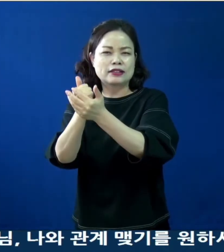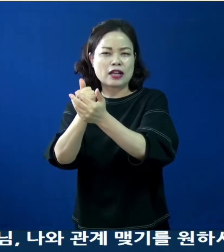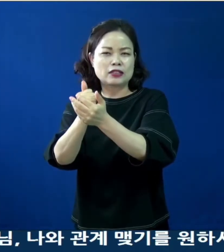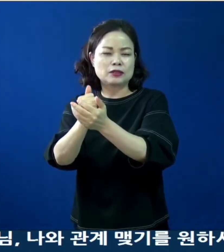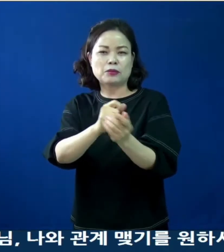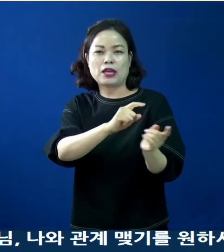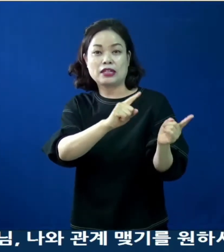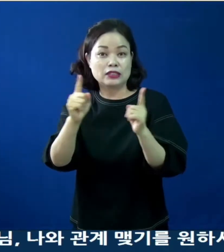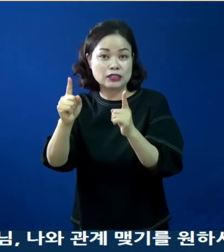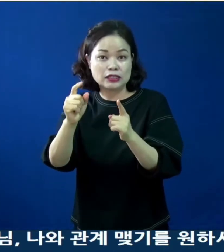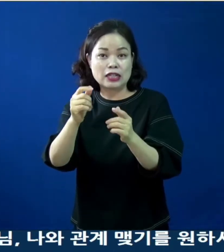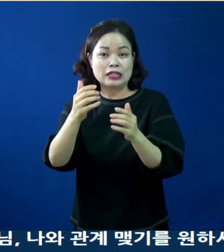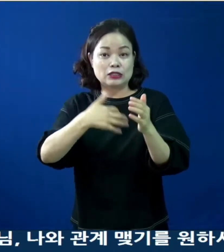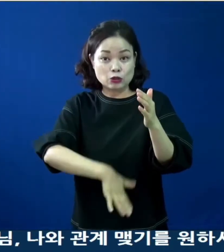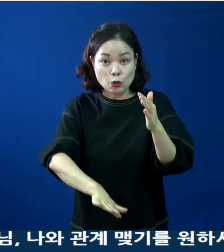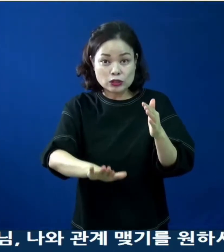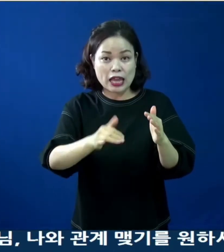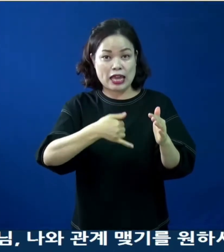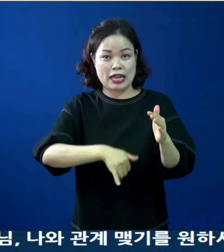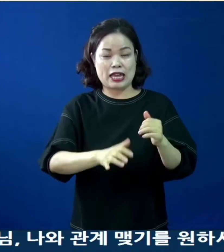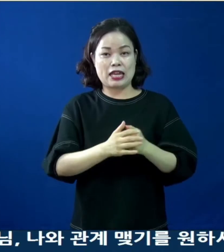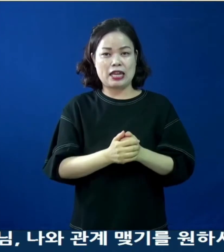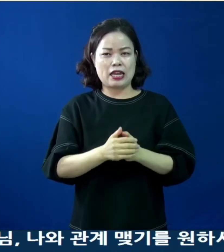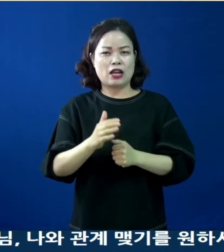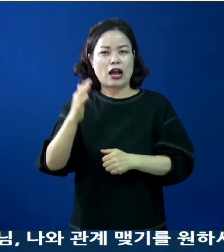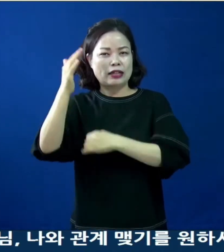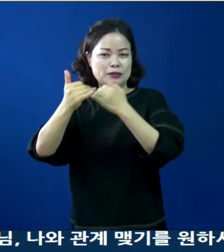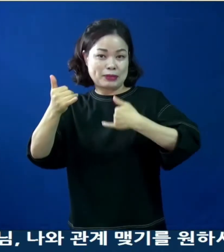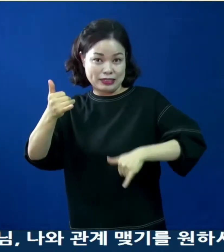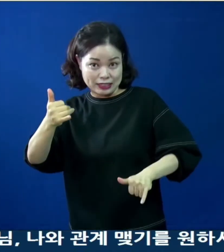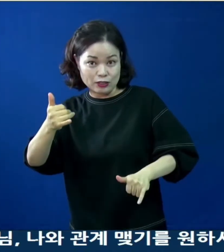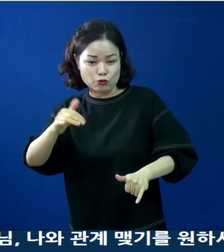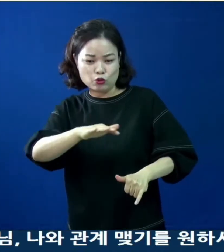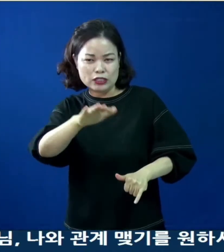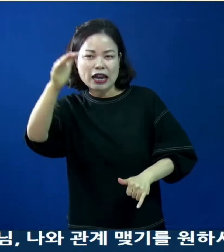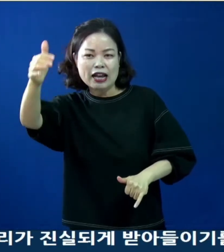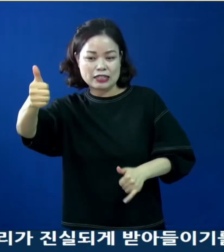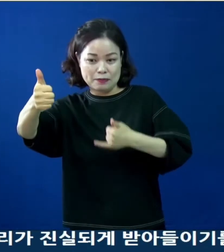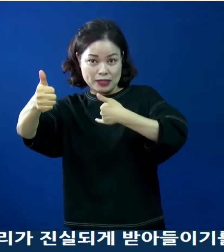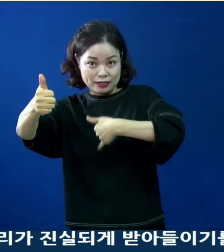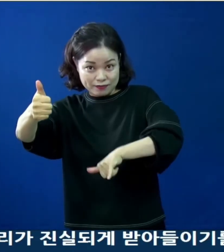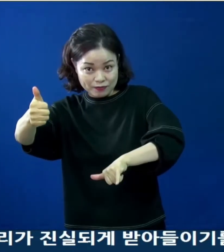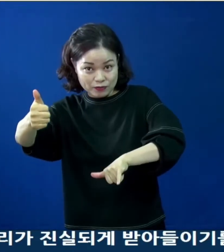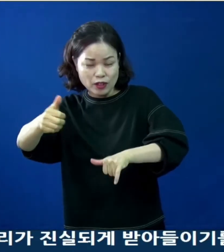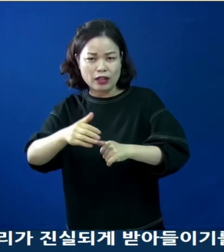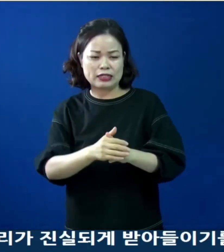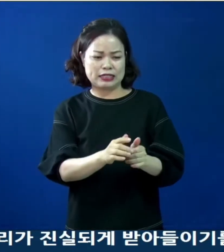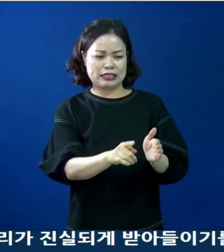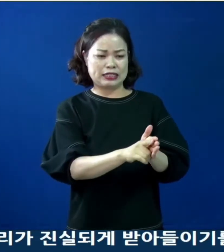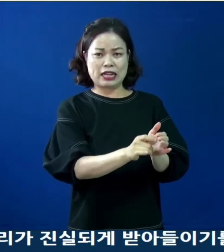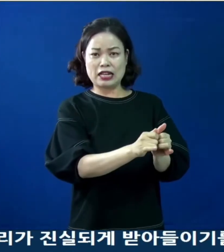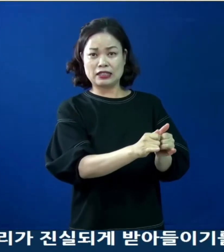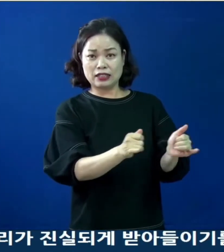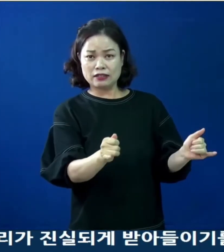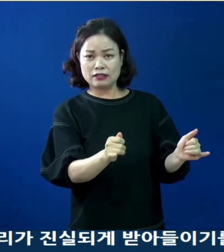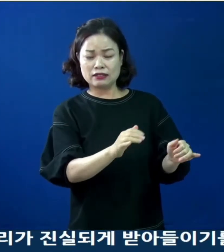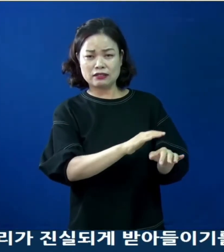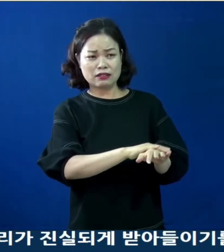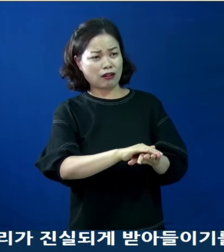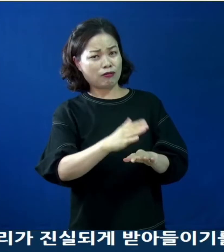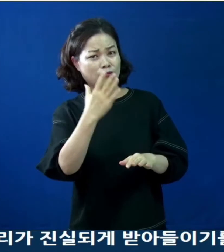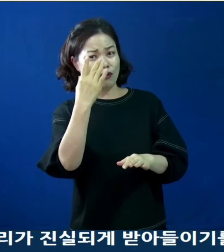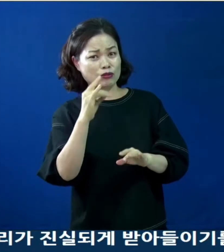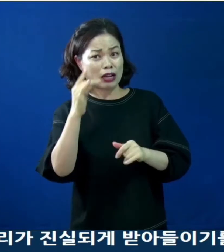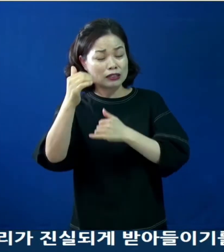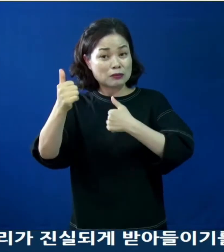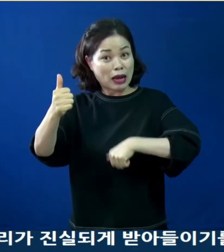그의 소생, 이렇게 설명하는 거죠. 우리는 그의 소생이다. 이거는 우리 같은 신앙인들에게는 좀 잘 안 어울려요. 우리는